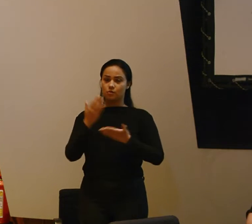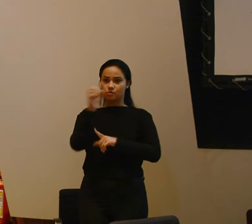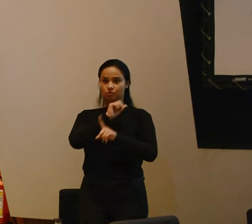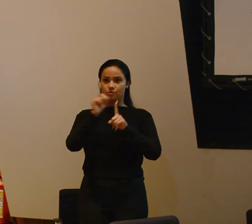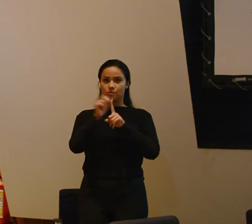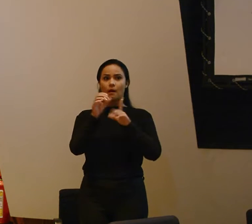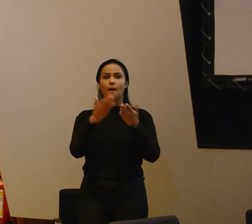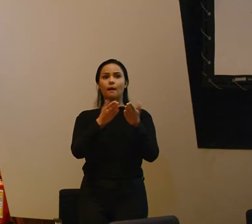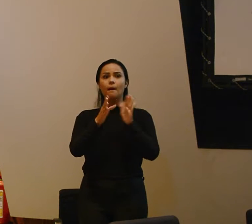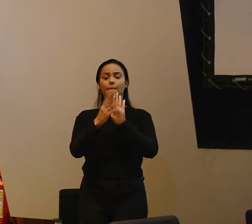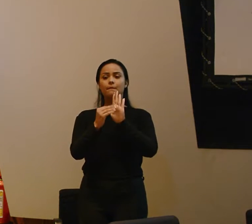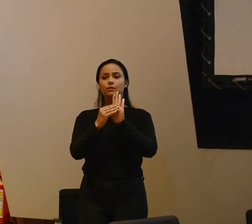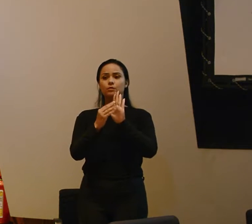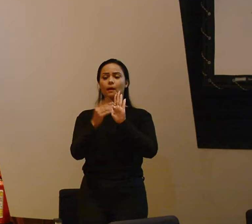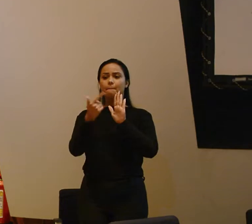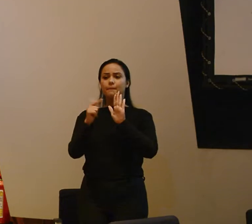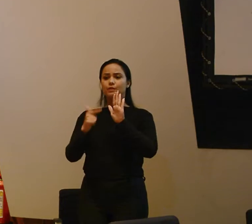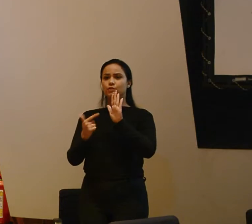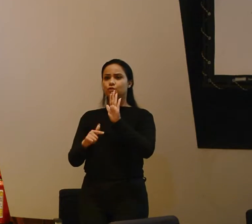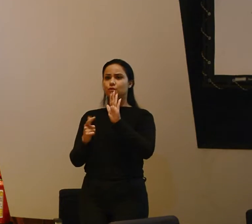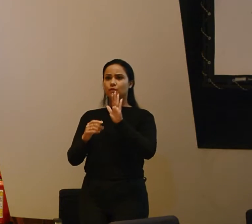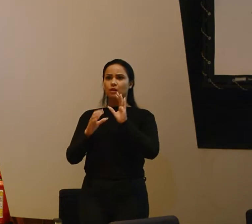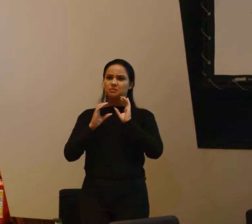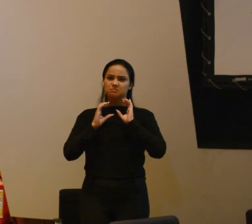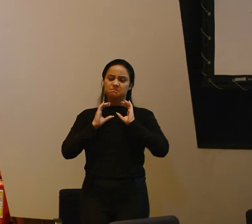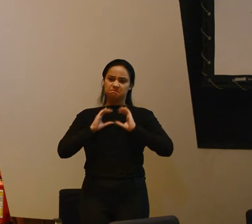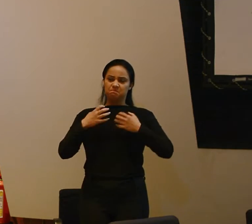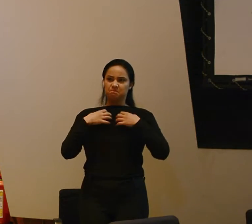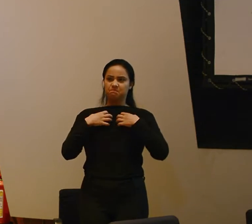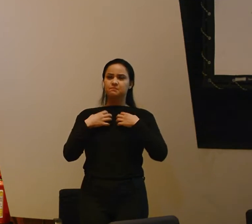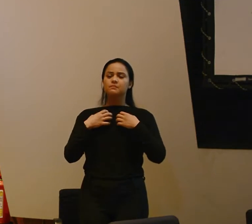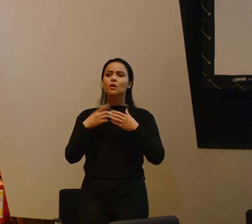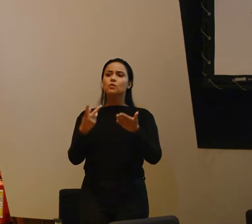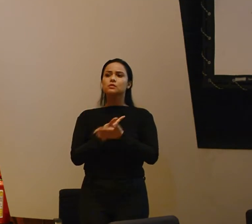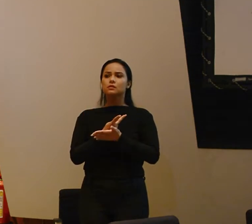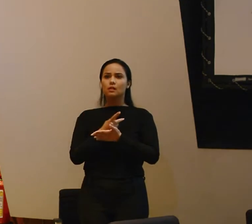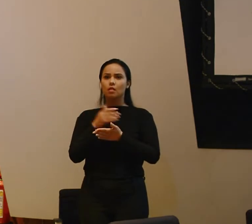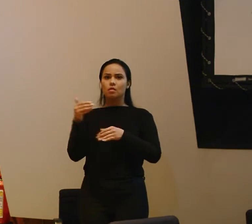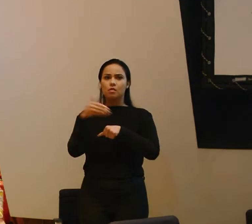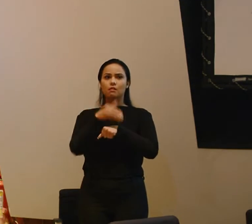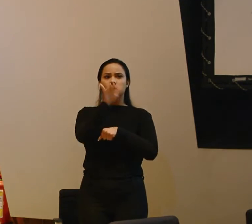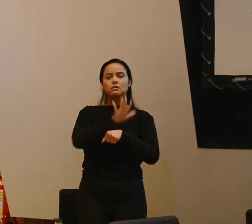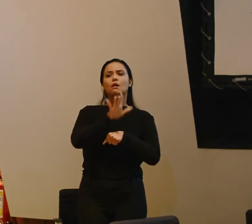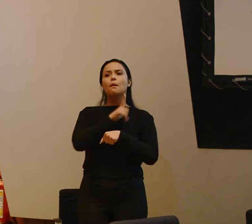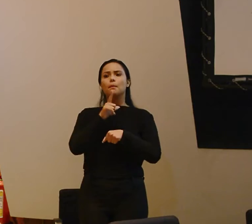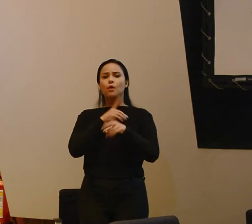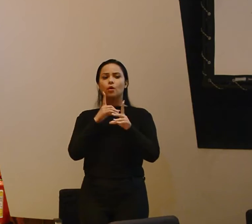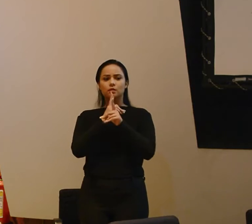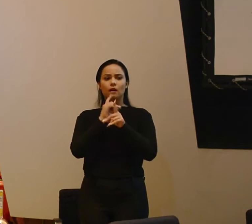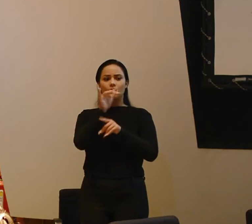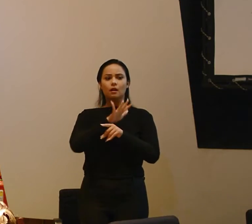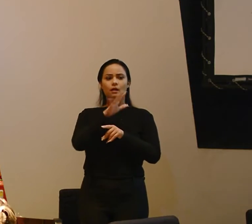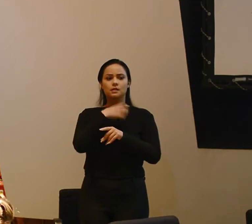padrões restritos e repetitivos de comportamento, interesses ou atividades. Dentro desses campos, a gente vai encontrar